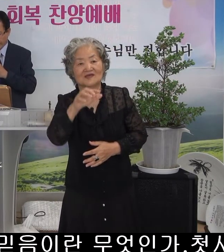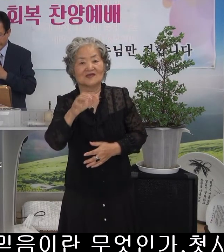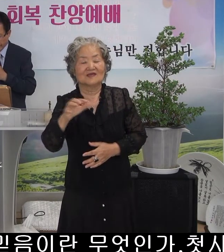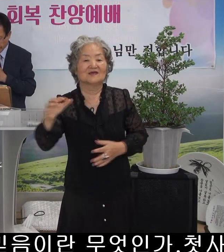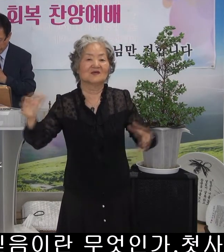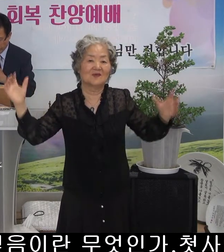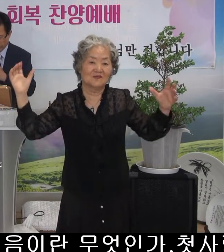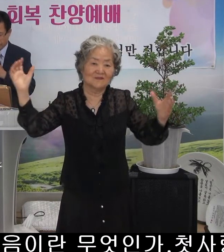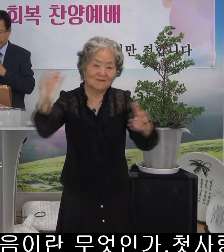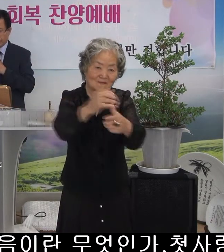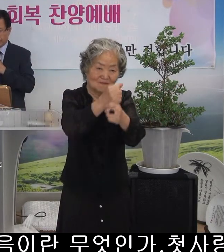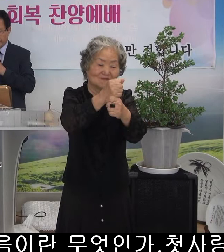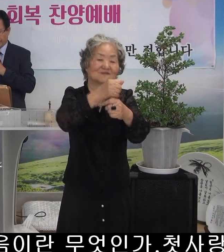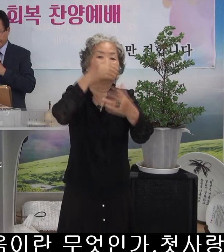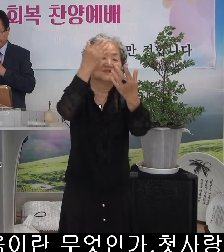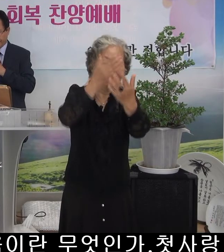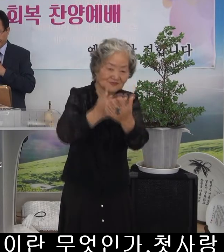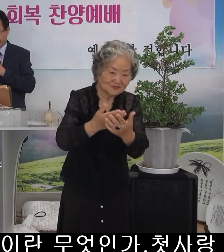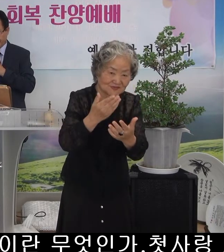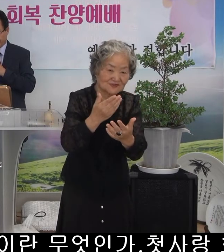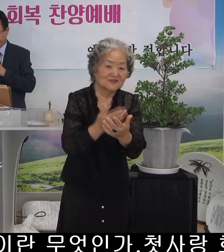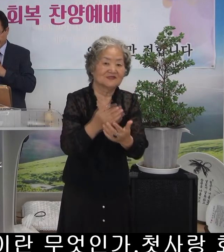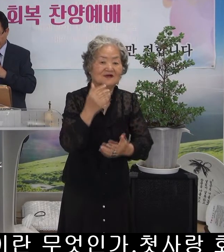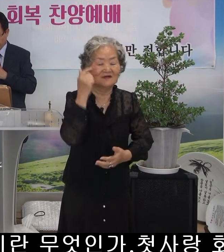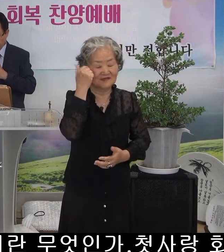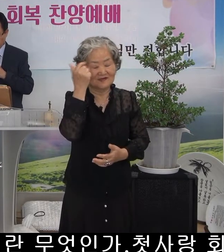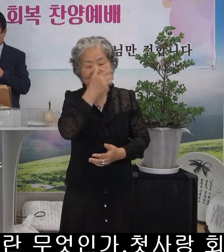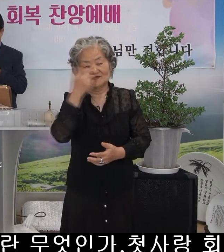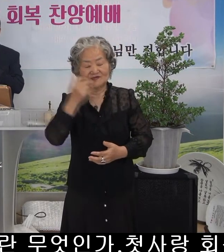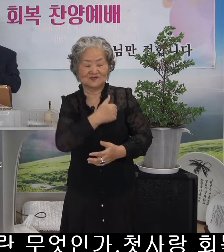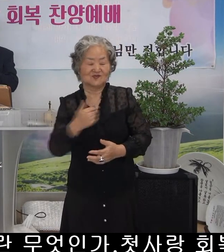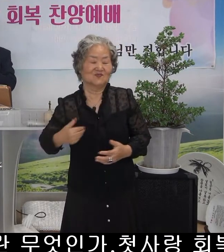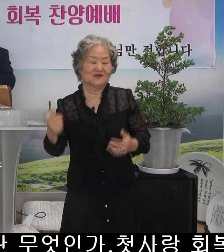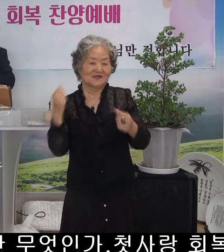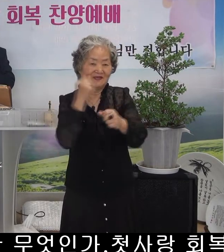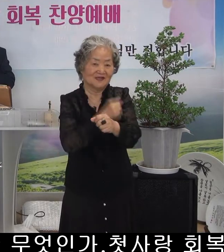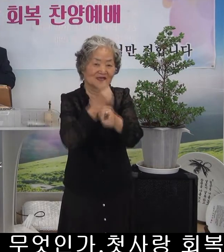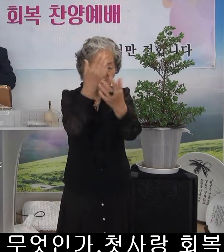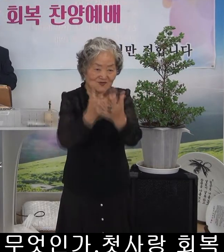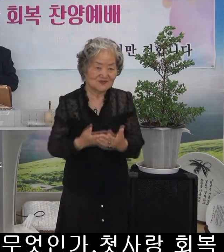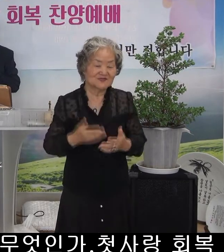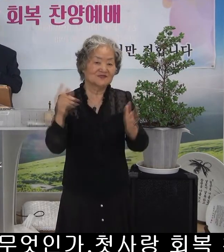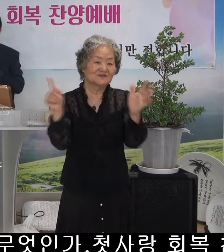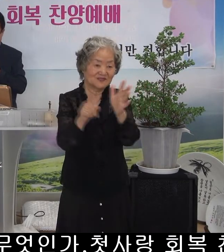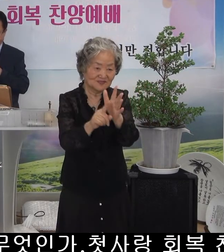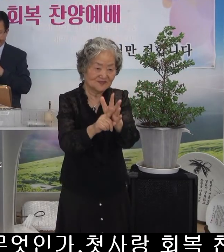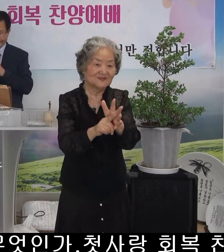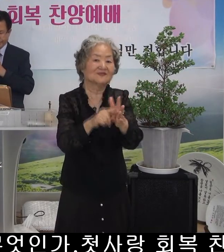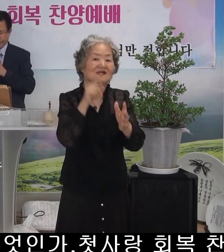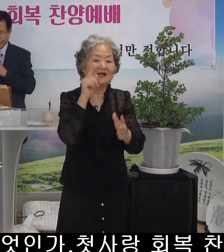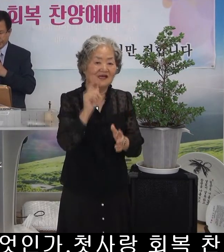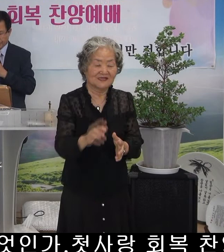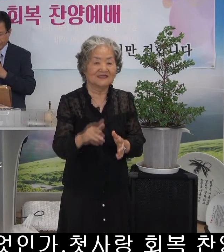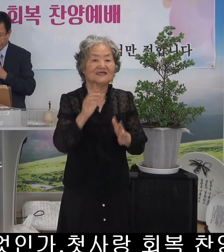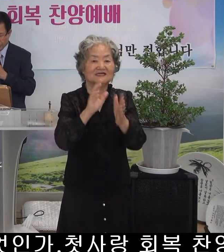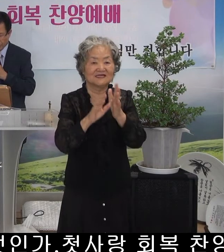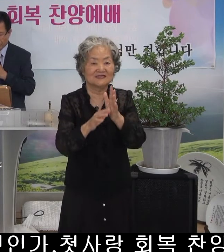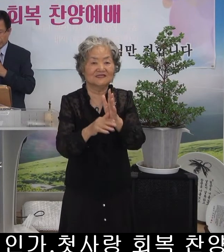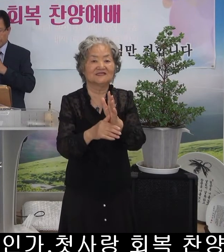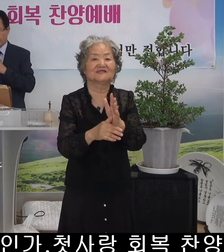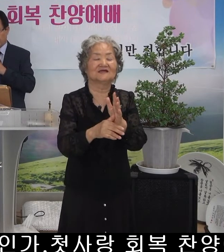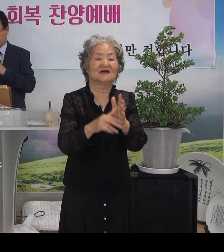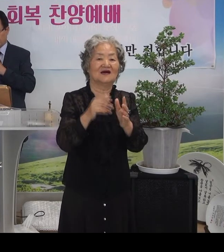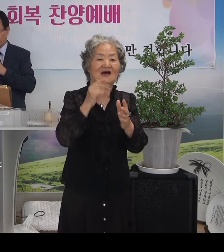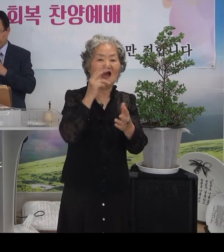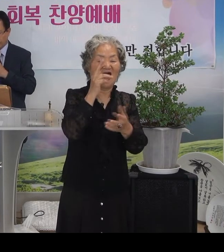하시고 충만케 하여 주실 것을 믿습니다. 이 시간 부정한 종이 하나님의 말씀을 대언할 때 성령으로